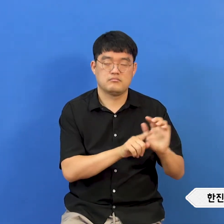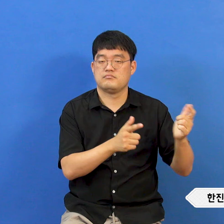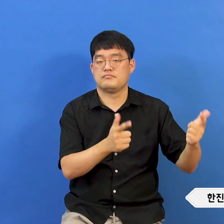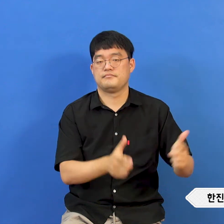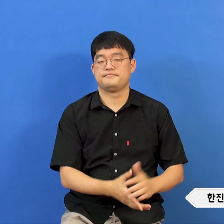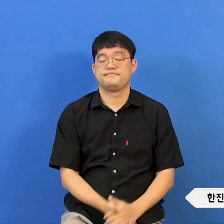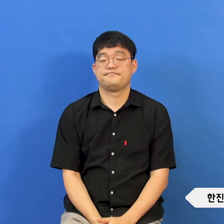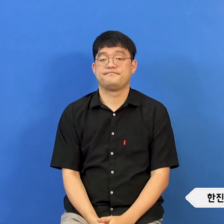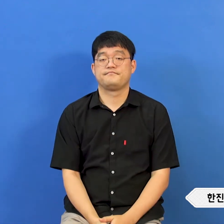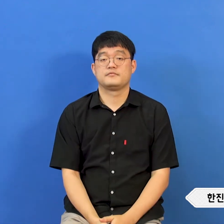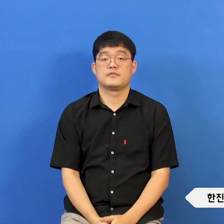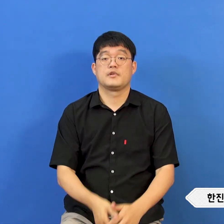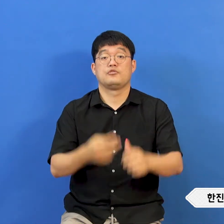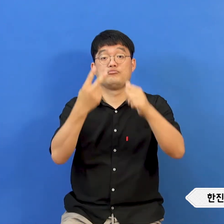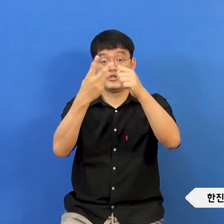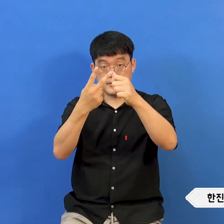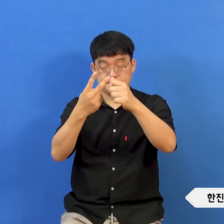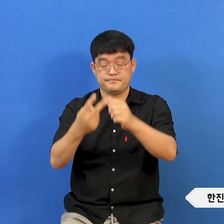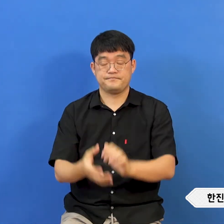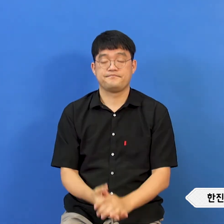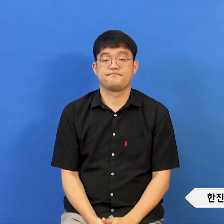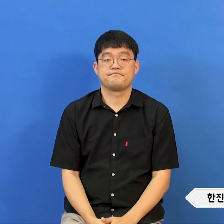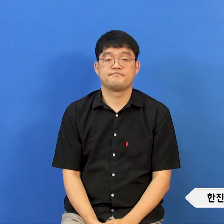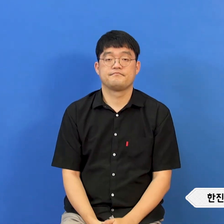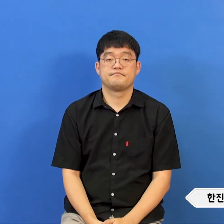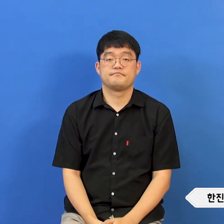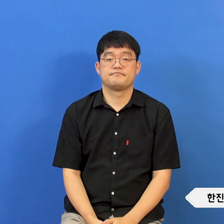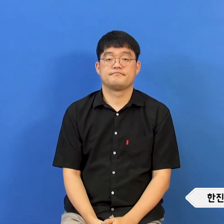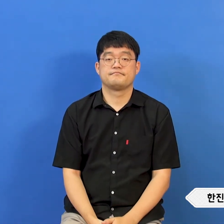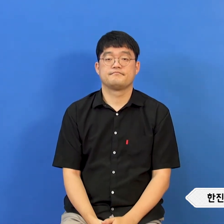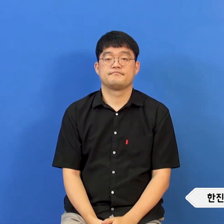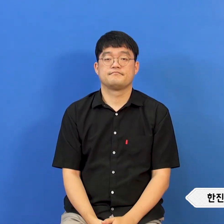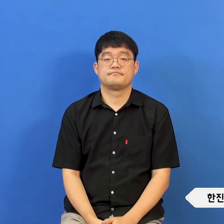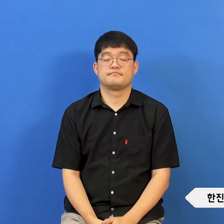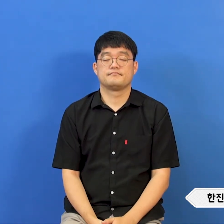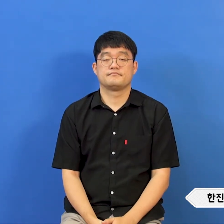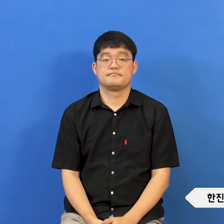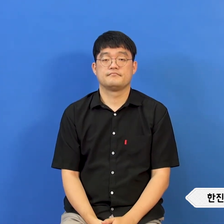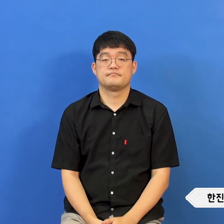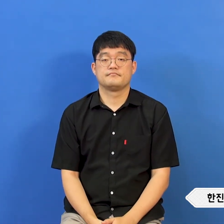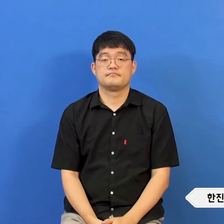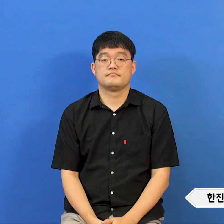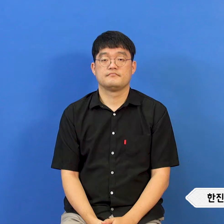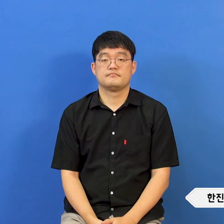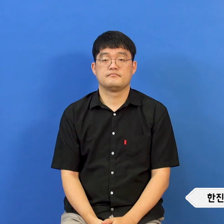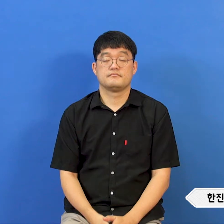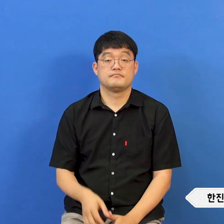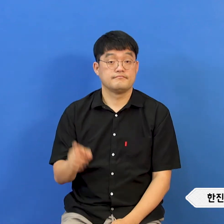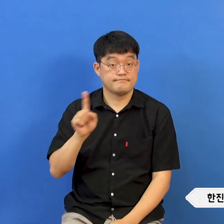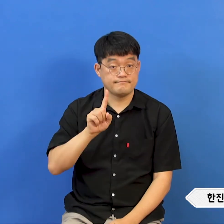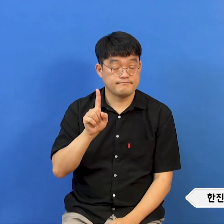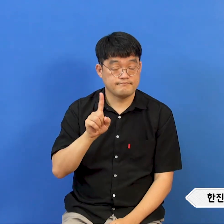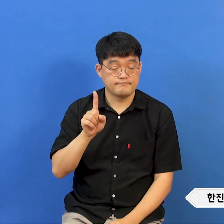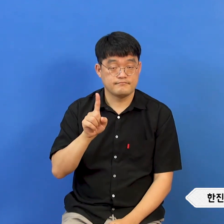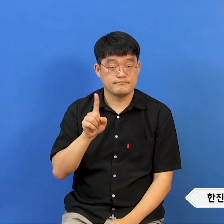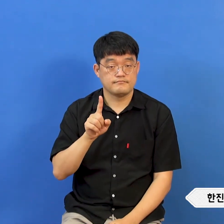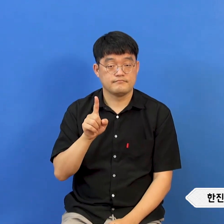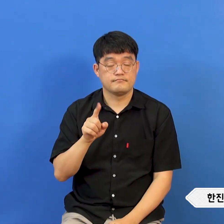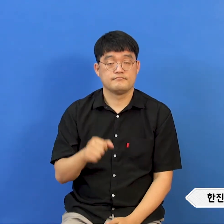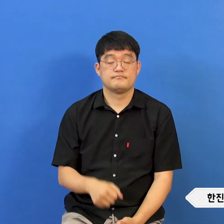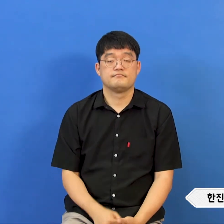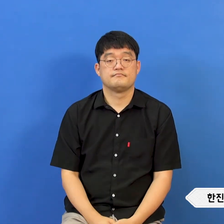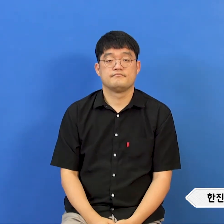자, 둘째로 이 찬동하는 것은 믿음이